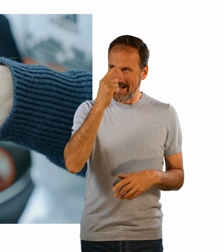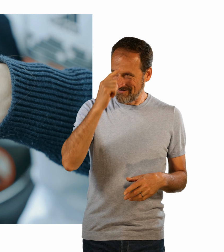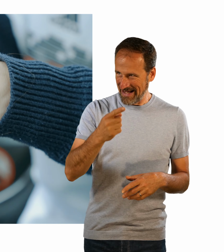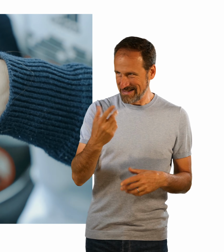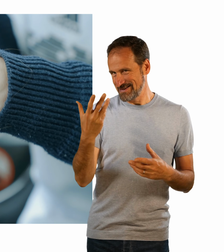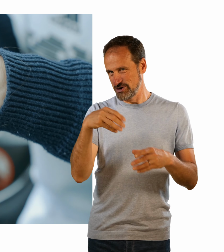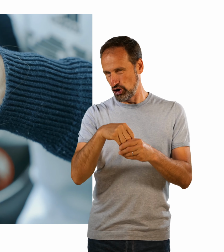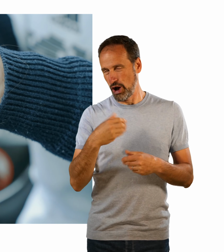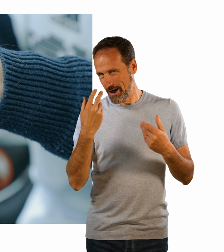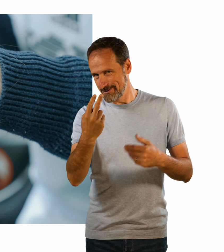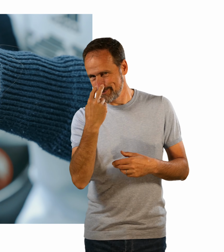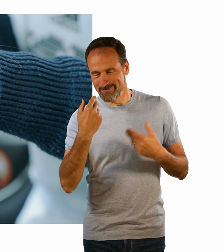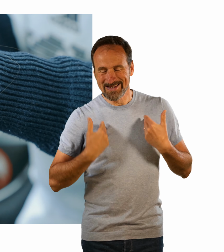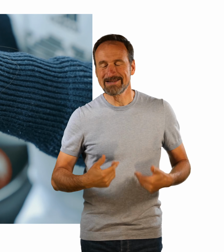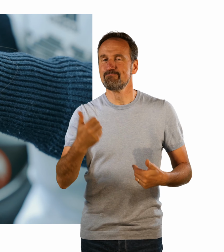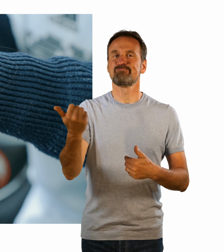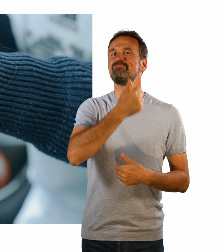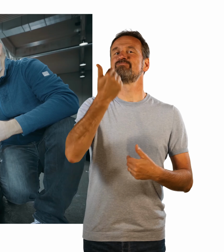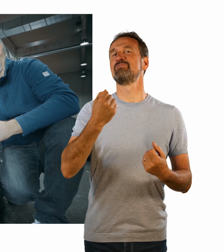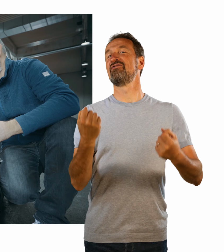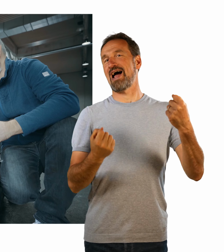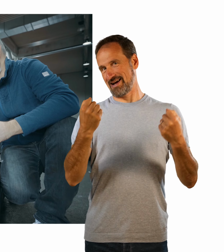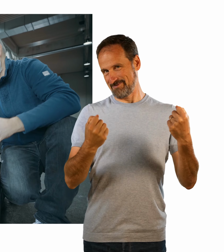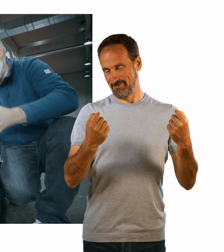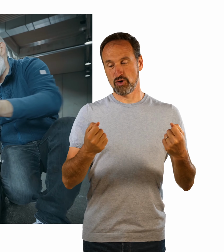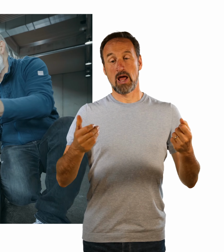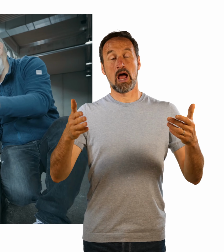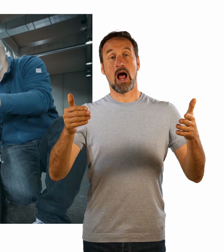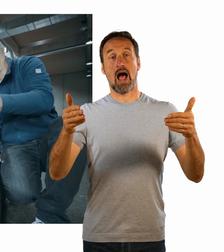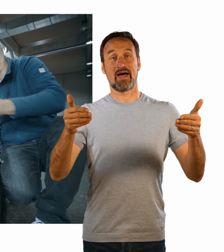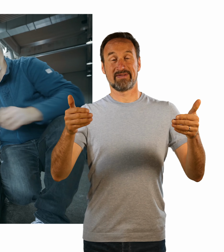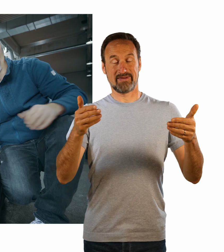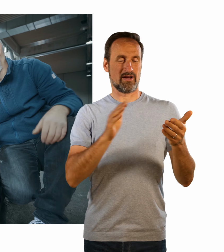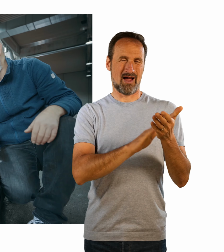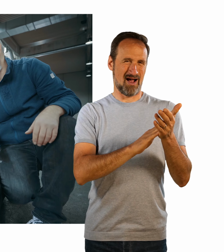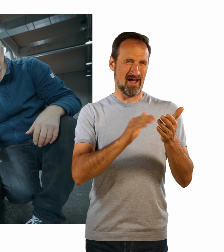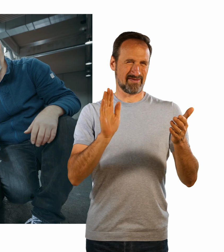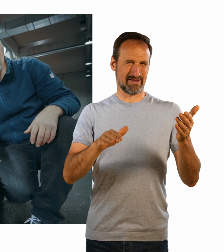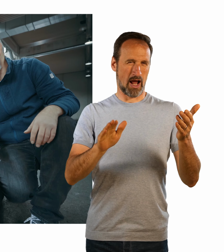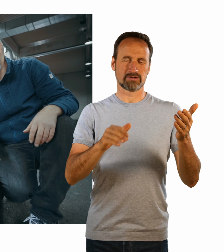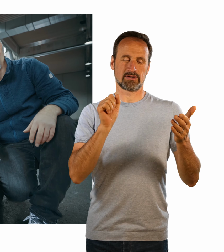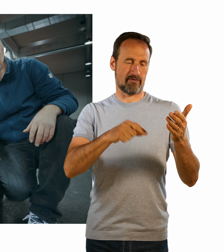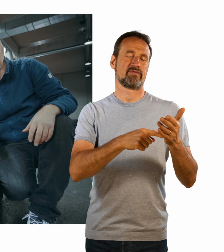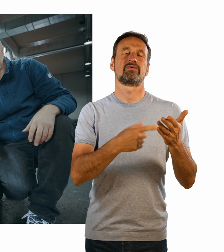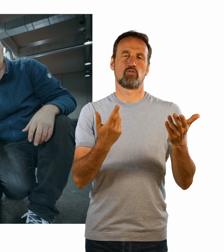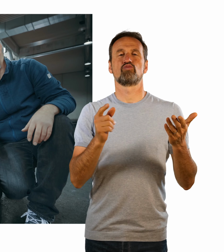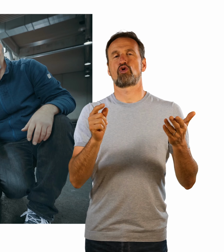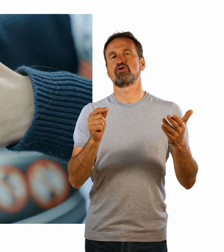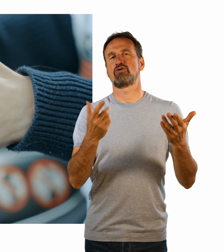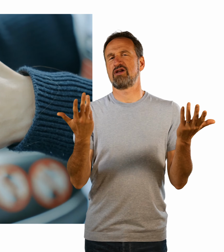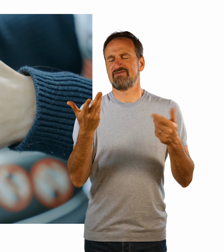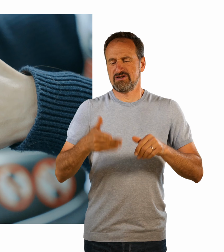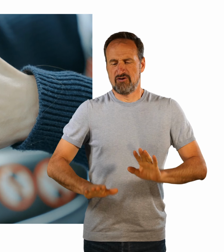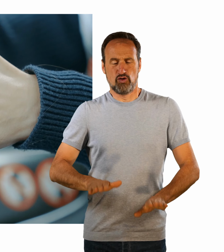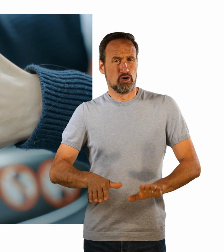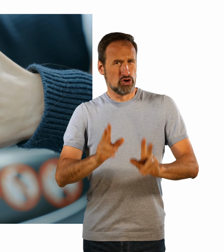Handgas kann man einfach alles, was man mit den Füßen machen würde, also sprich Bremse und Gas, mit den Händen machen. So ist es einfach Menschen, die